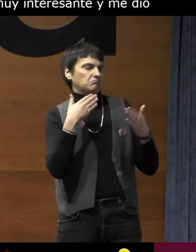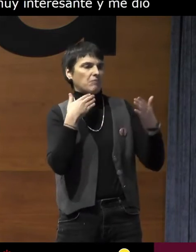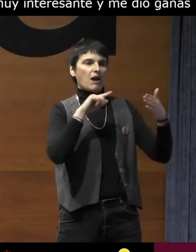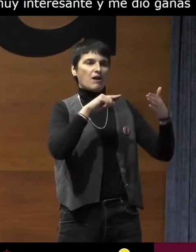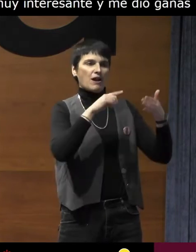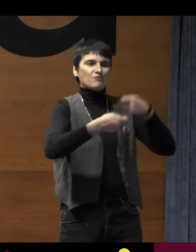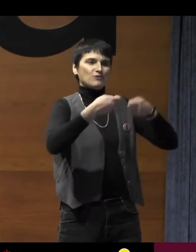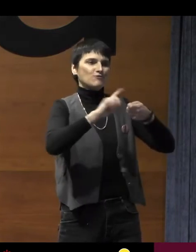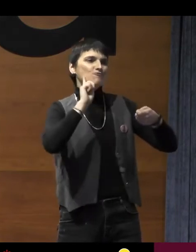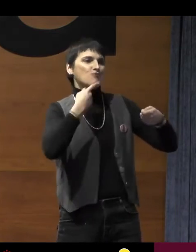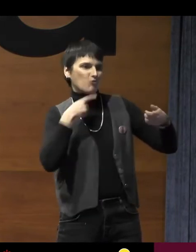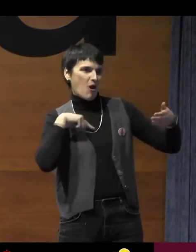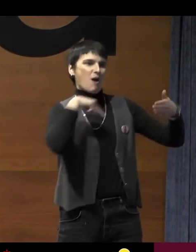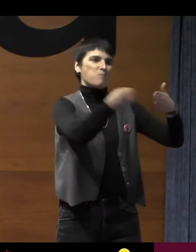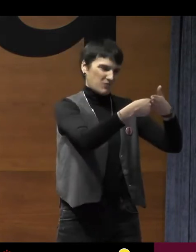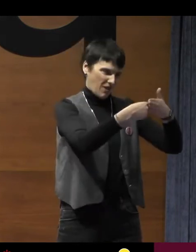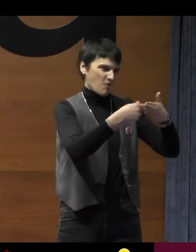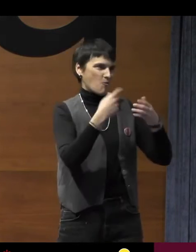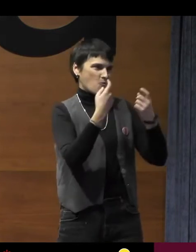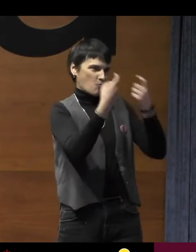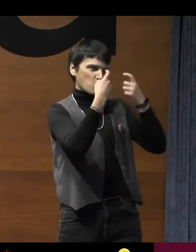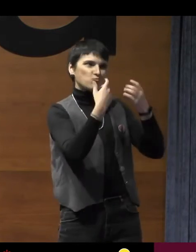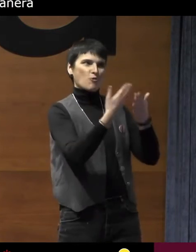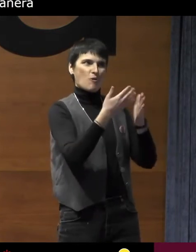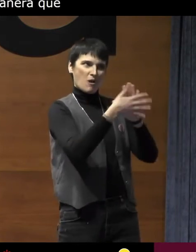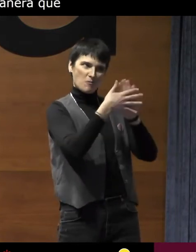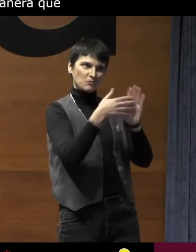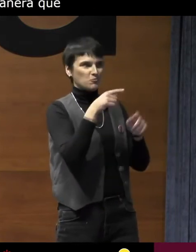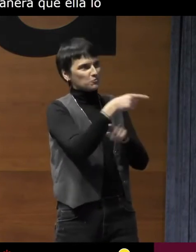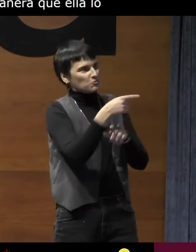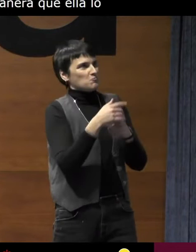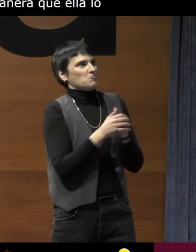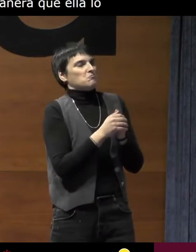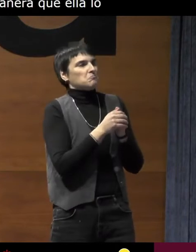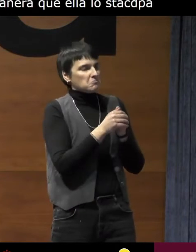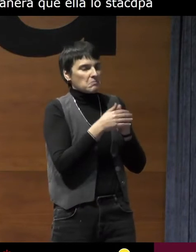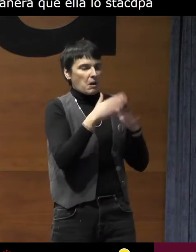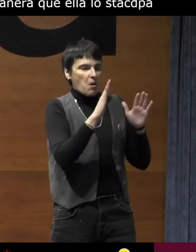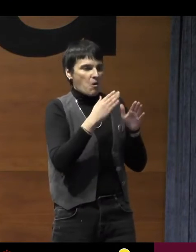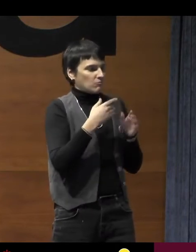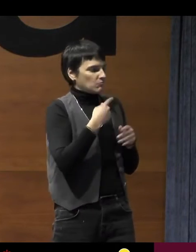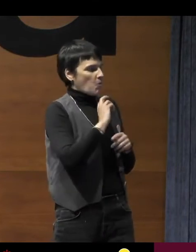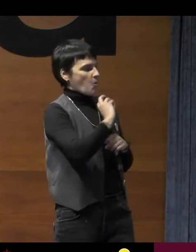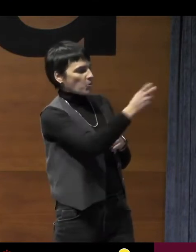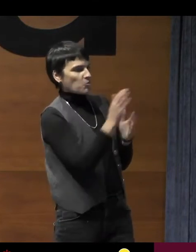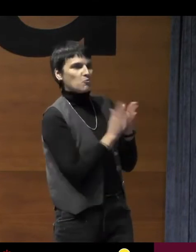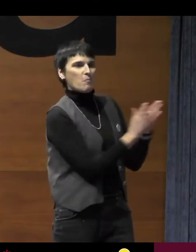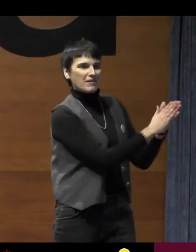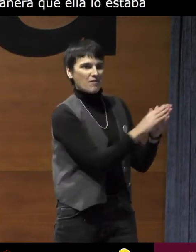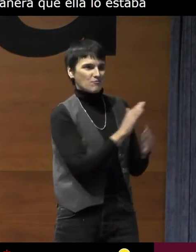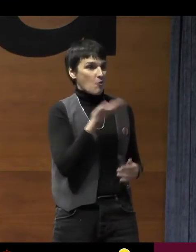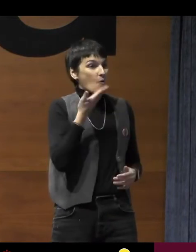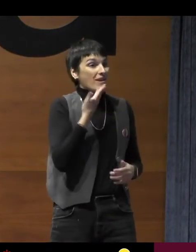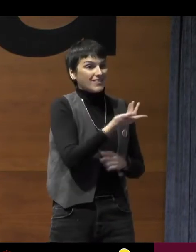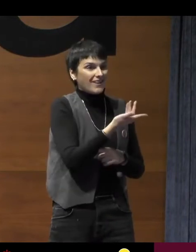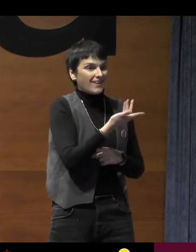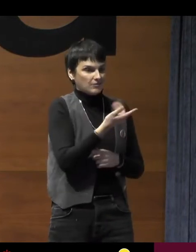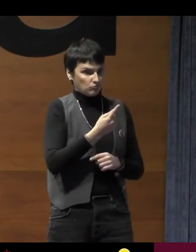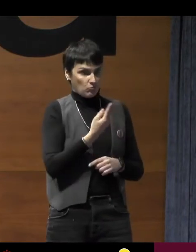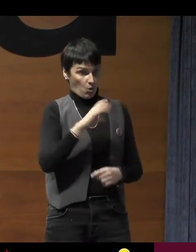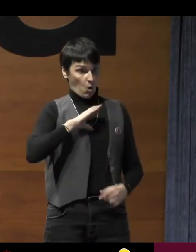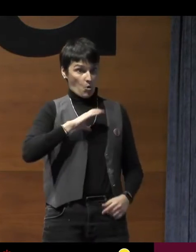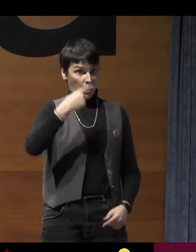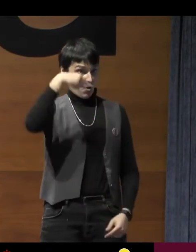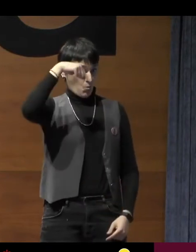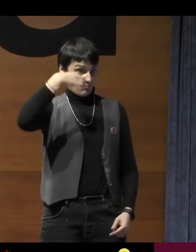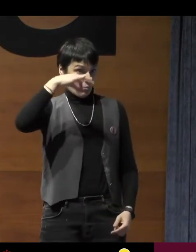en el aprendizaje. Mis padres son sordos. Yo cuando tenía 17 años fui a una asociación de personas sordas para aprender